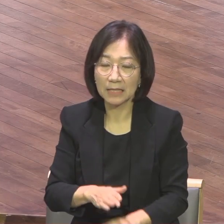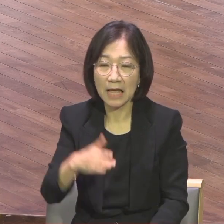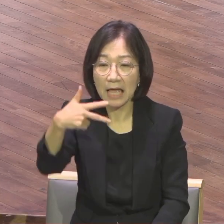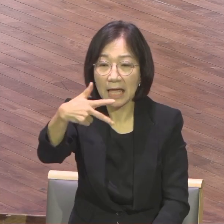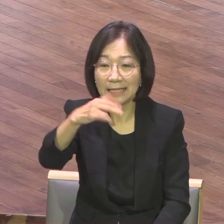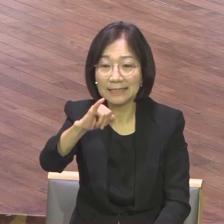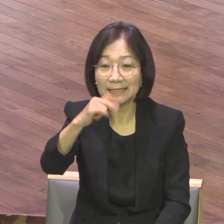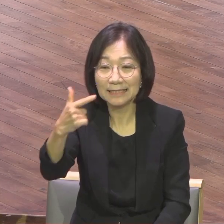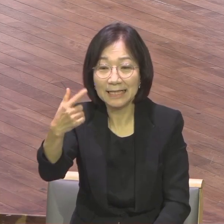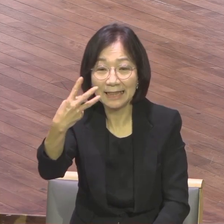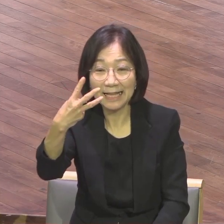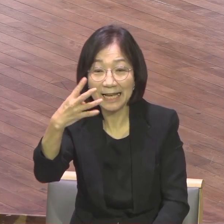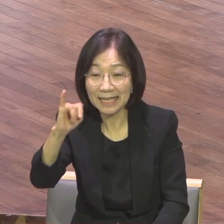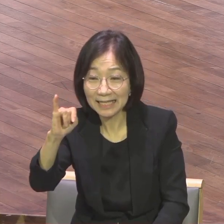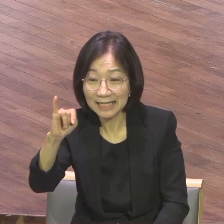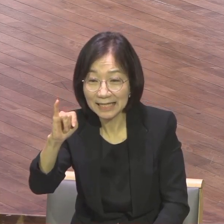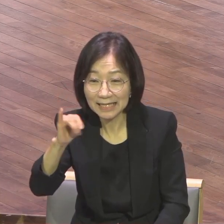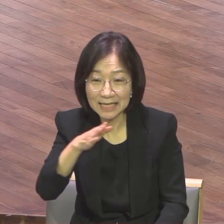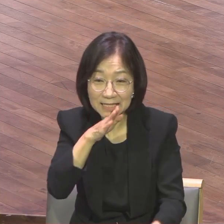진리는